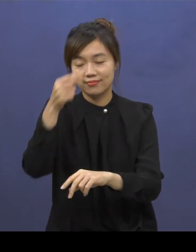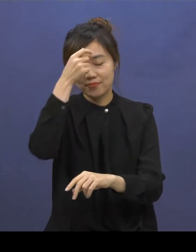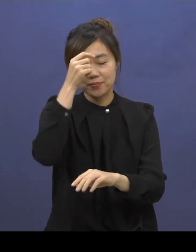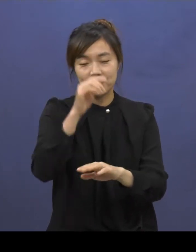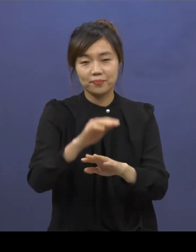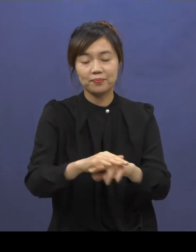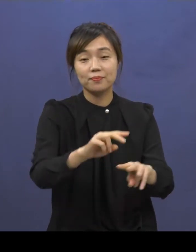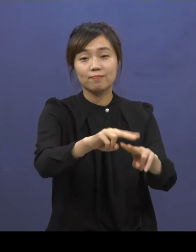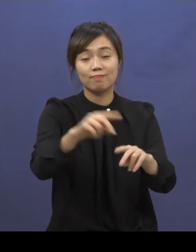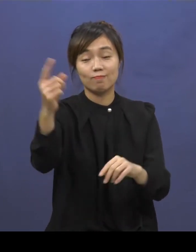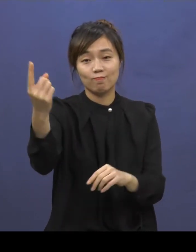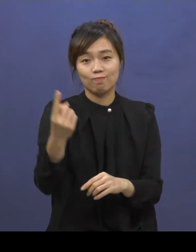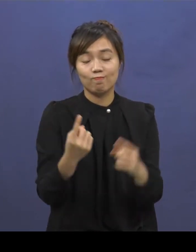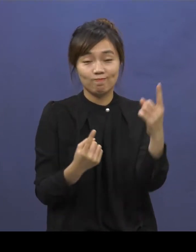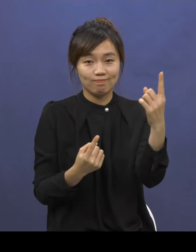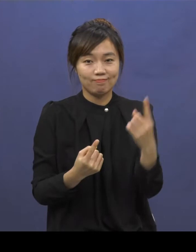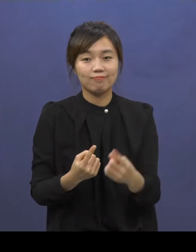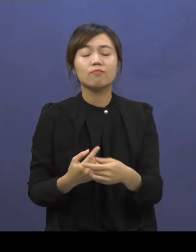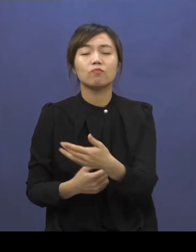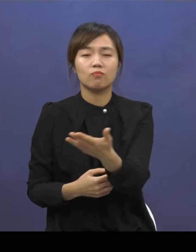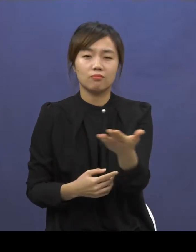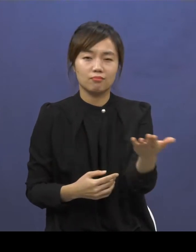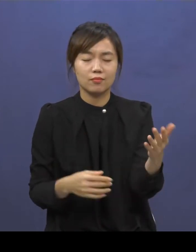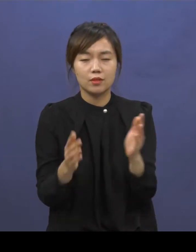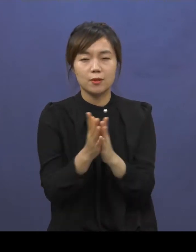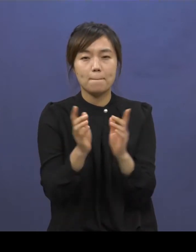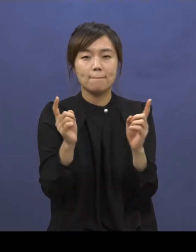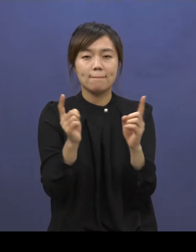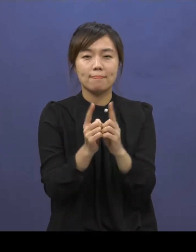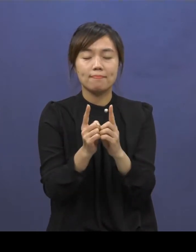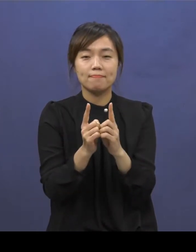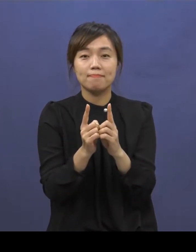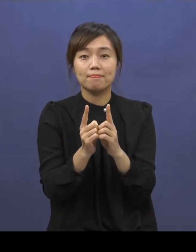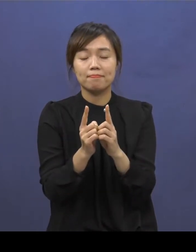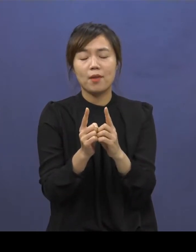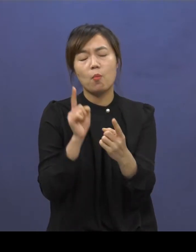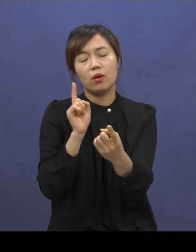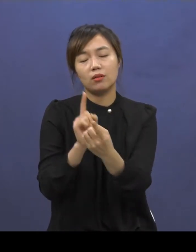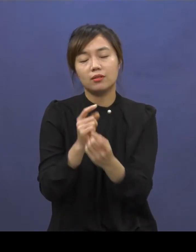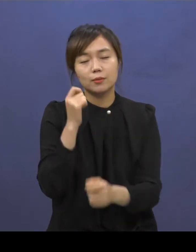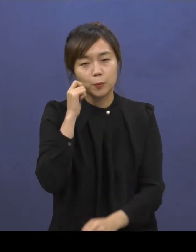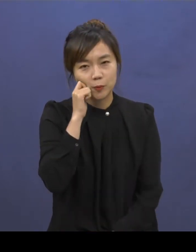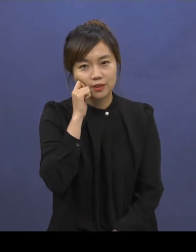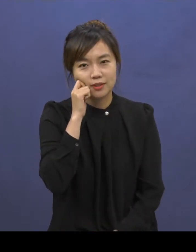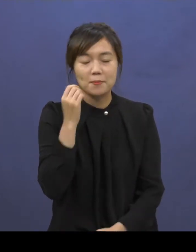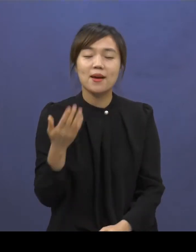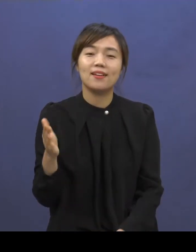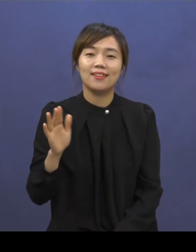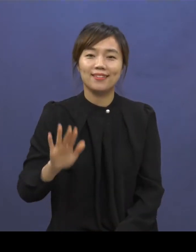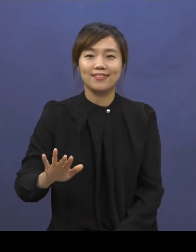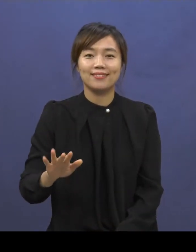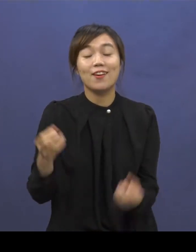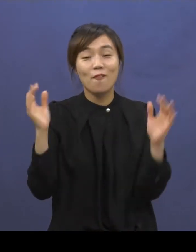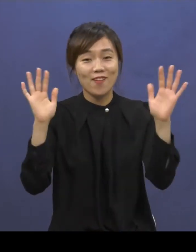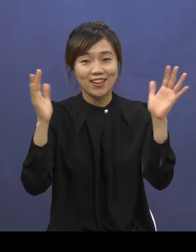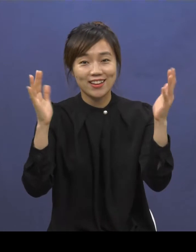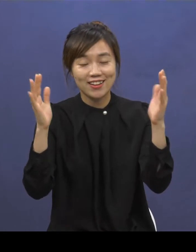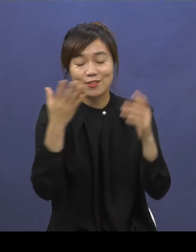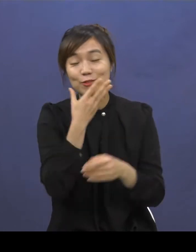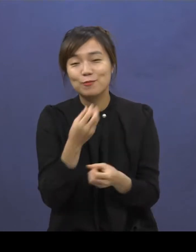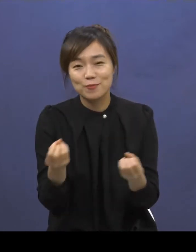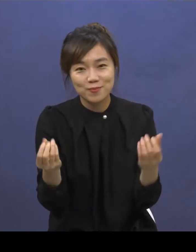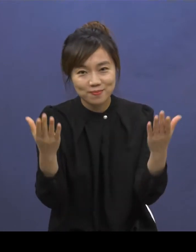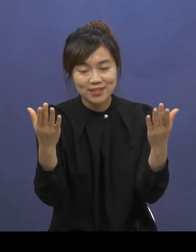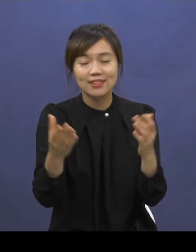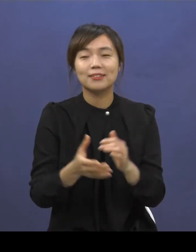여러분들 직접 만나뵙지 못하지만 그러나 주님의 이름으로 또 환영하고 축복합니다. 우리가 이렇게 계속해서 우리